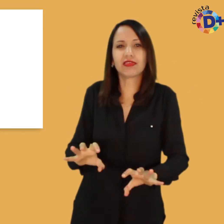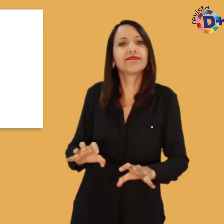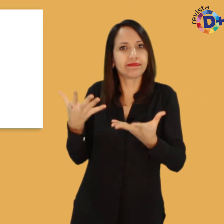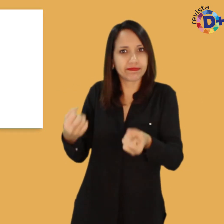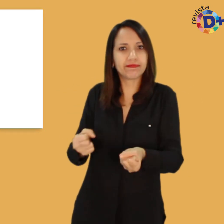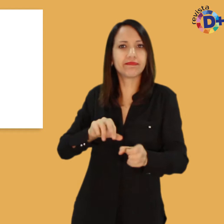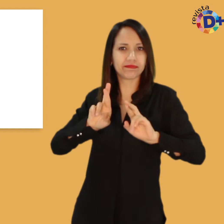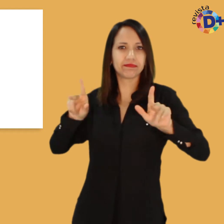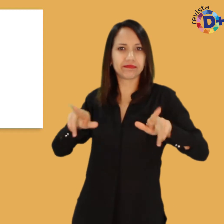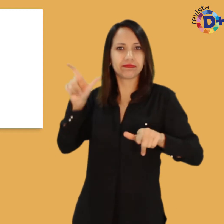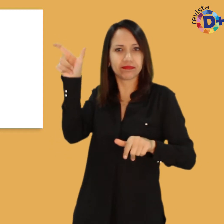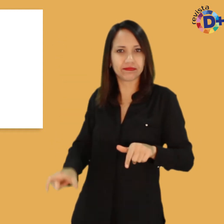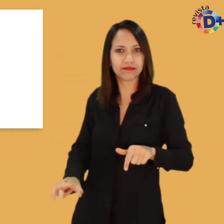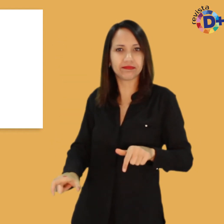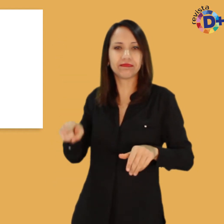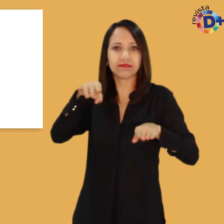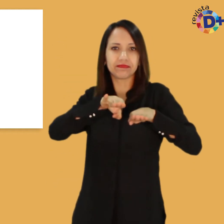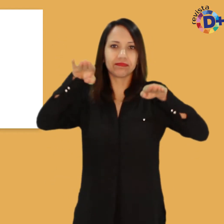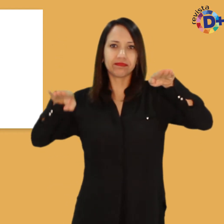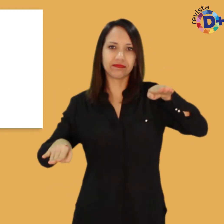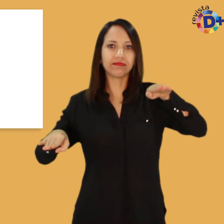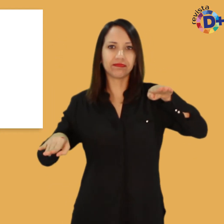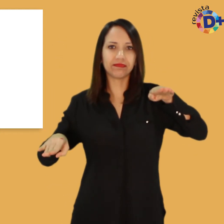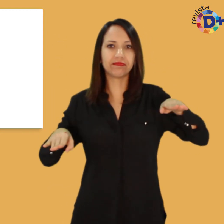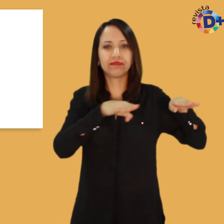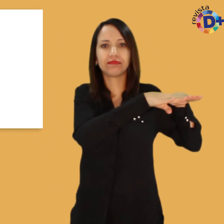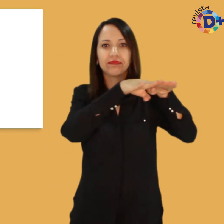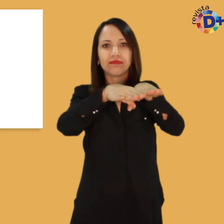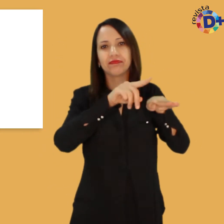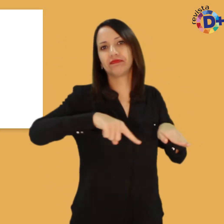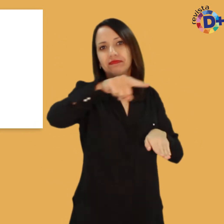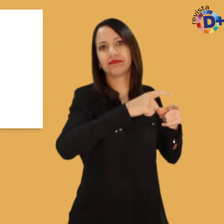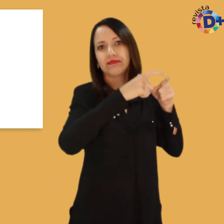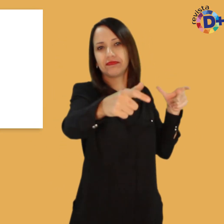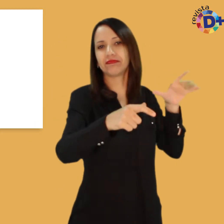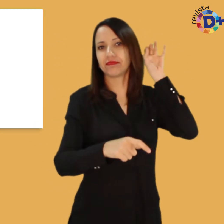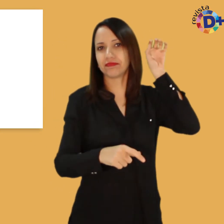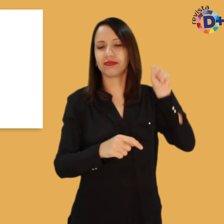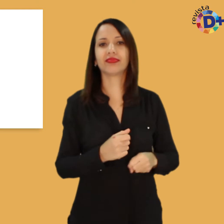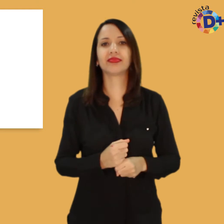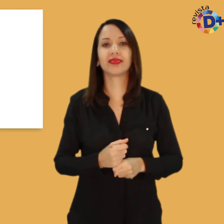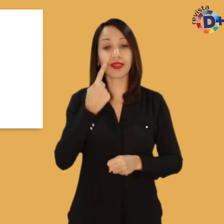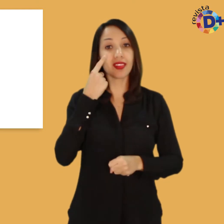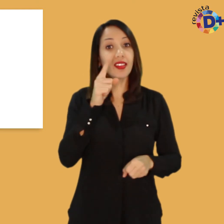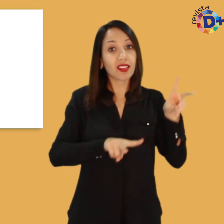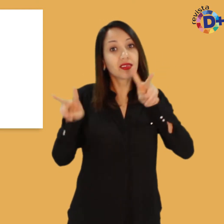que ele destoa da norma socialmente estabelecida. Na visão médico-patológica, os